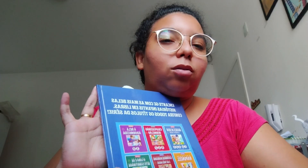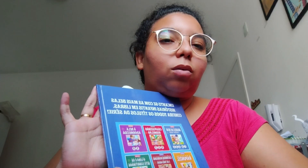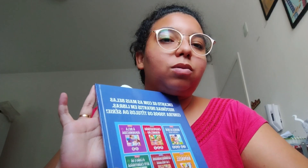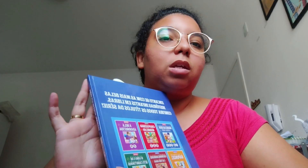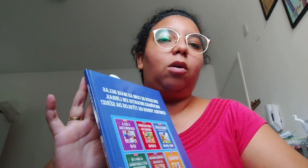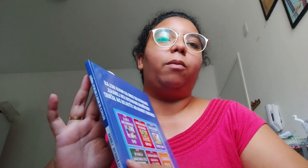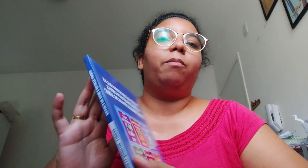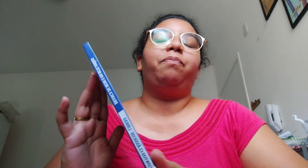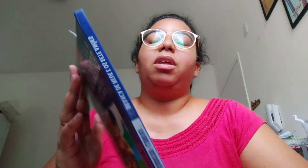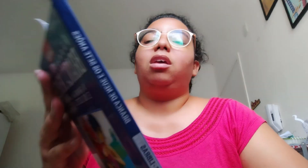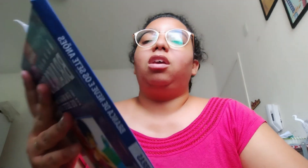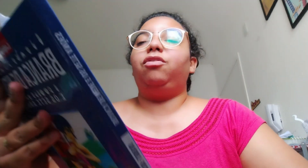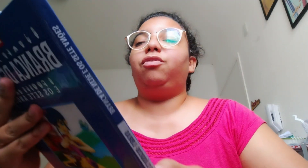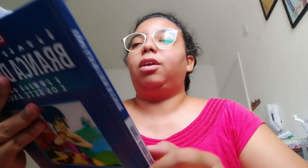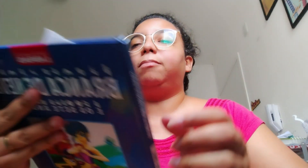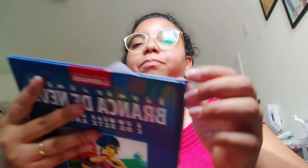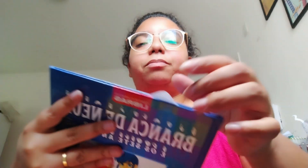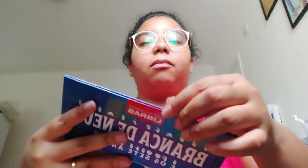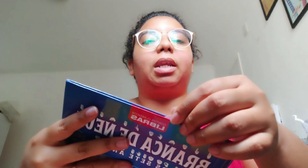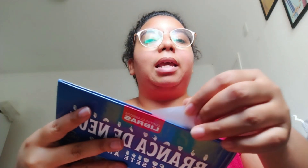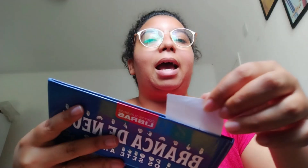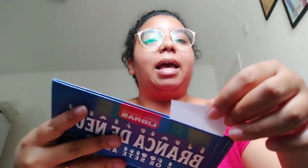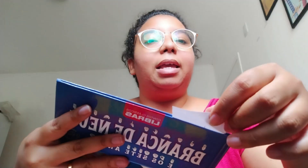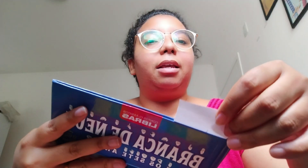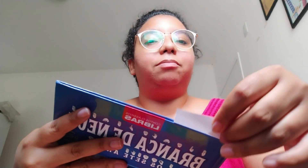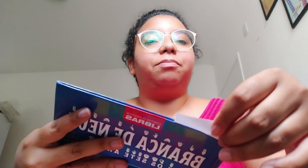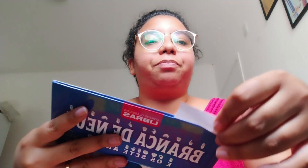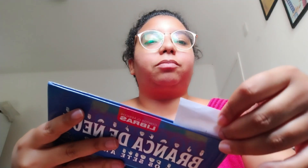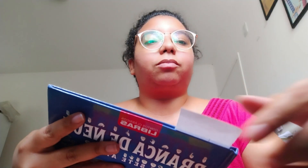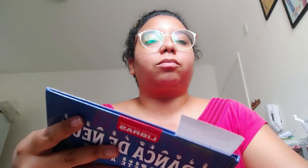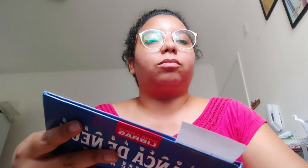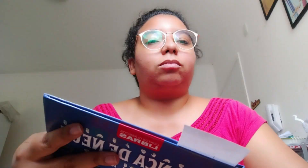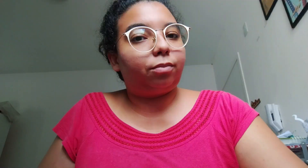ou 5. Enfim, e aí...